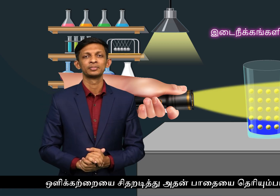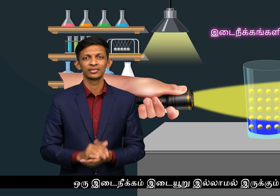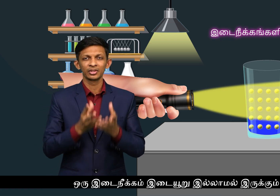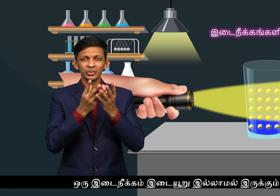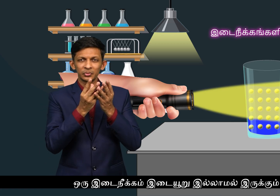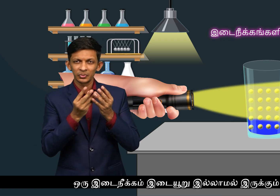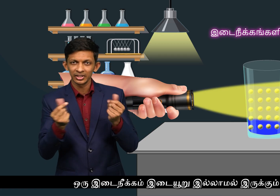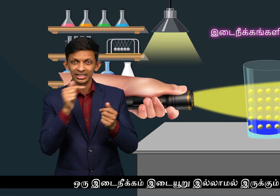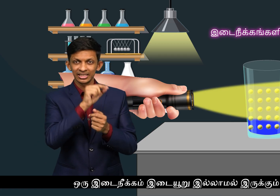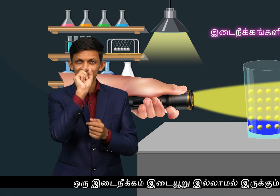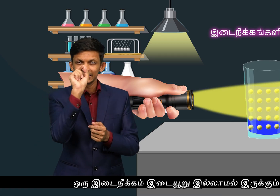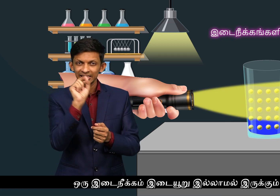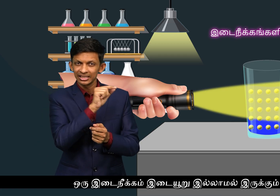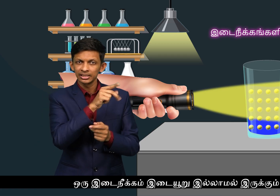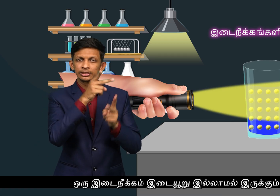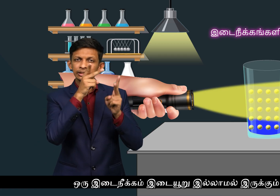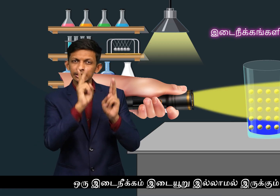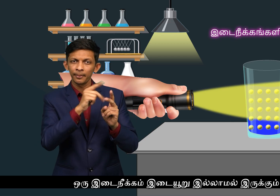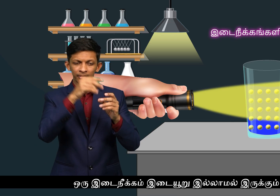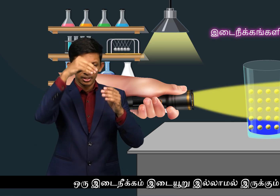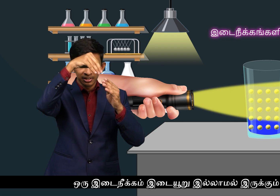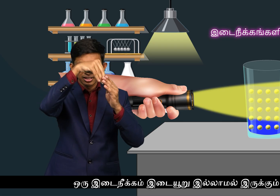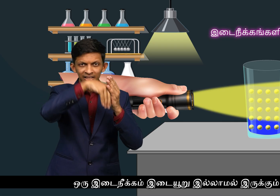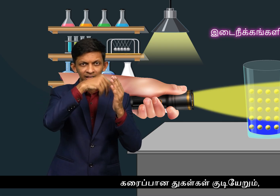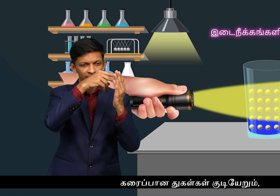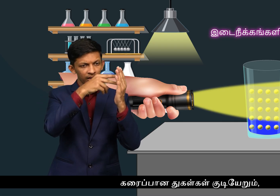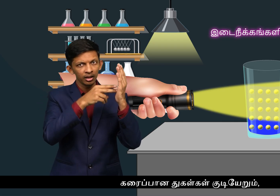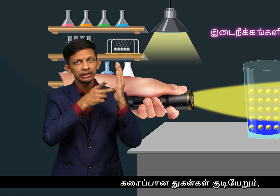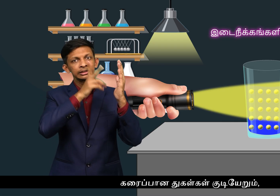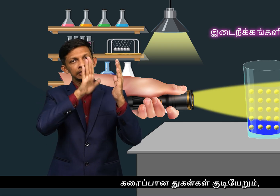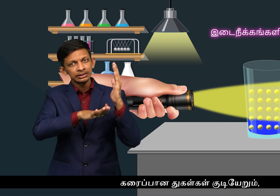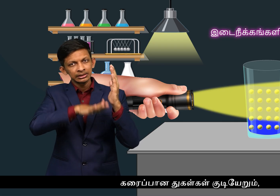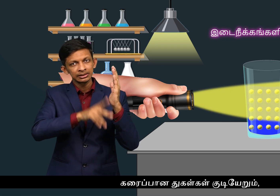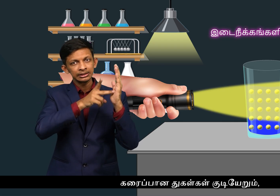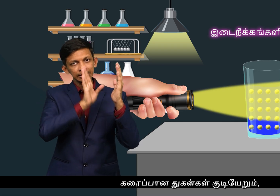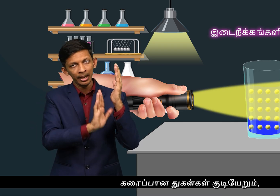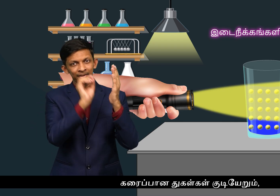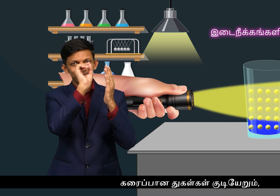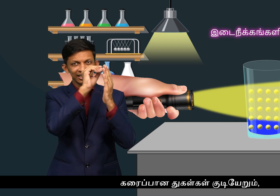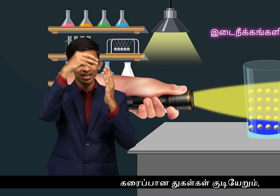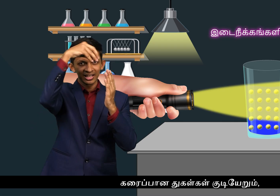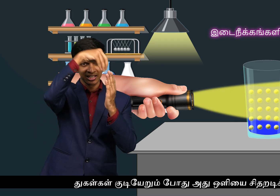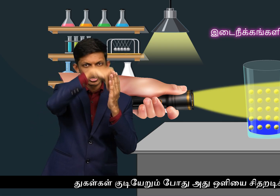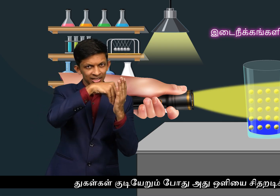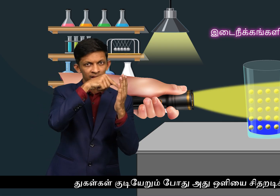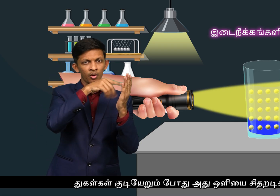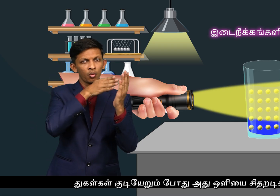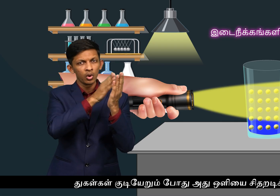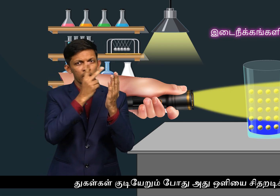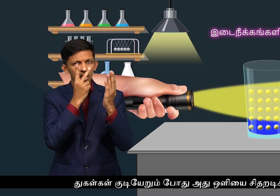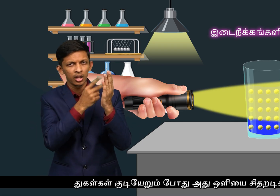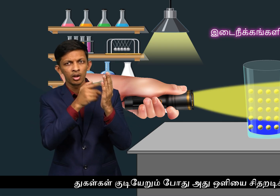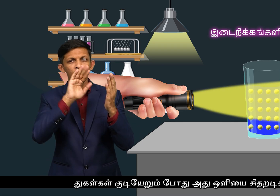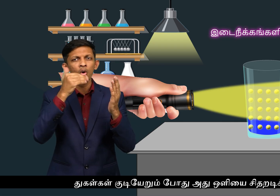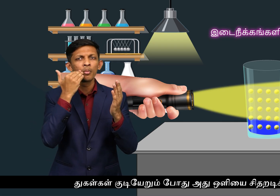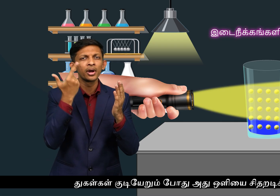செய்கிறது. ஒரு மிதத்தல் இடையூறு இல்லாமல் இருக்கும்போது கரைப்பான் துகள்கள் குடியேறும். துகள்கள்